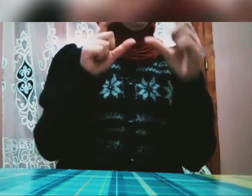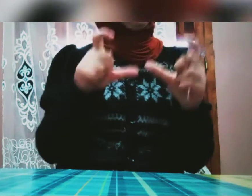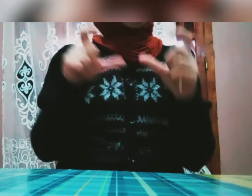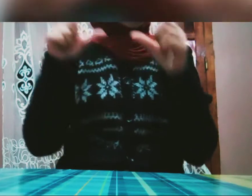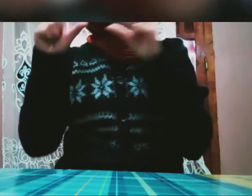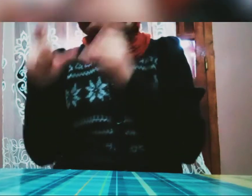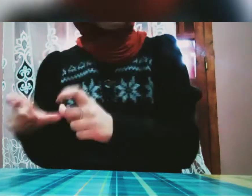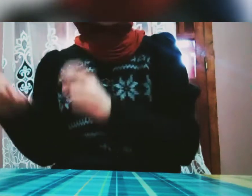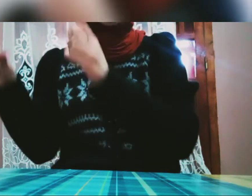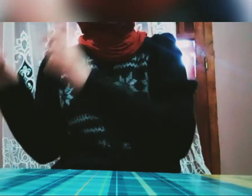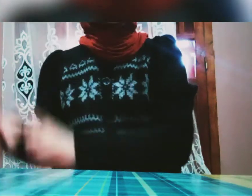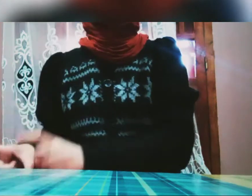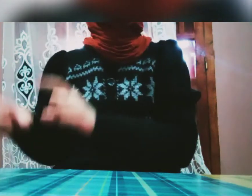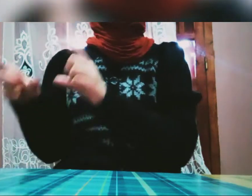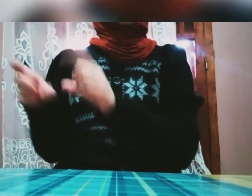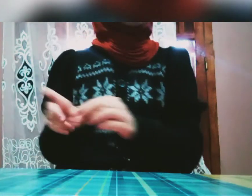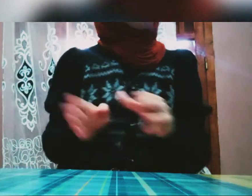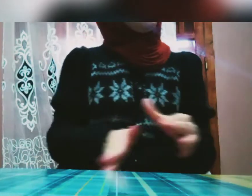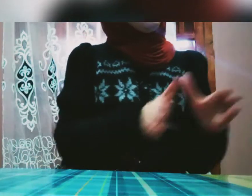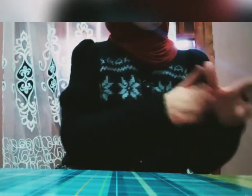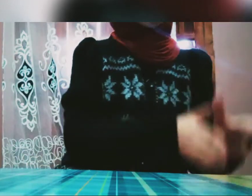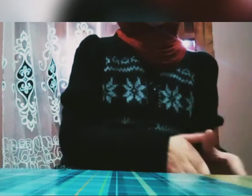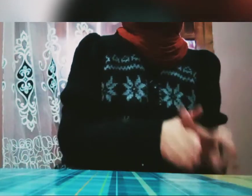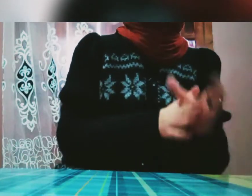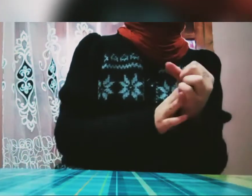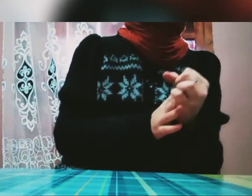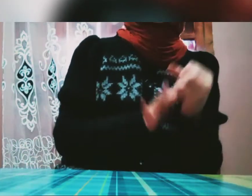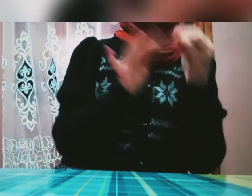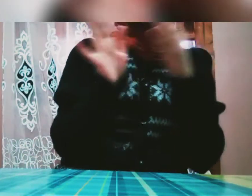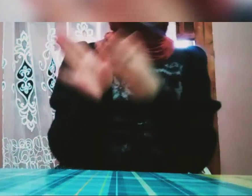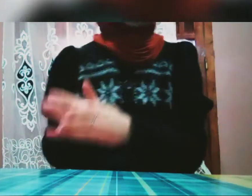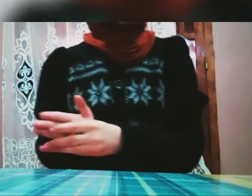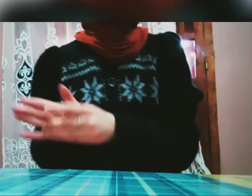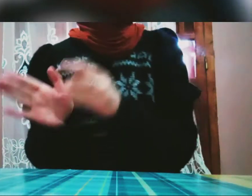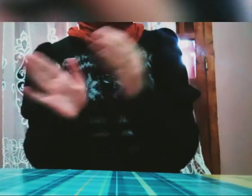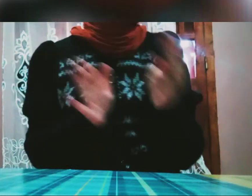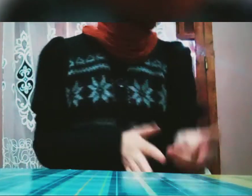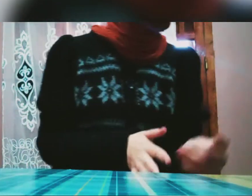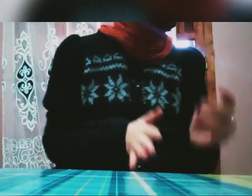الوقت الصباح واش عندك واش دير، المساء هاي واش دير، قداش تنعس تنوض،